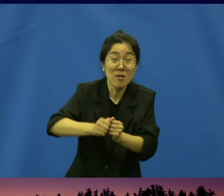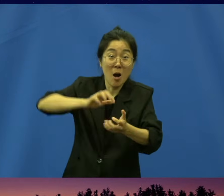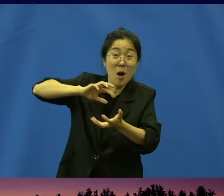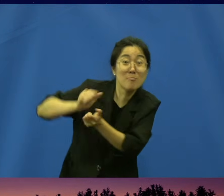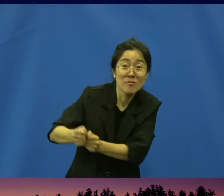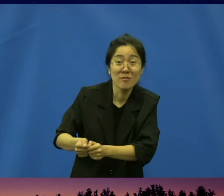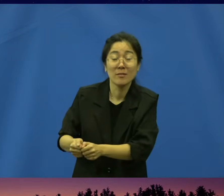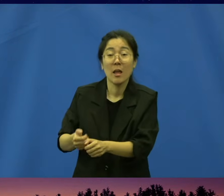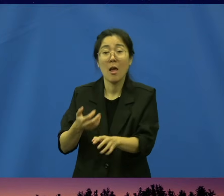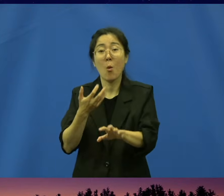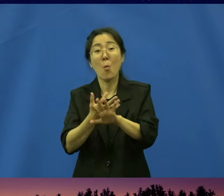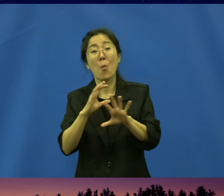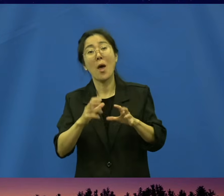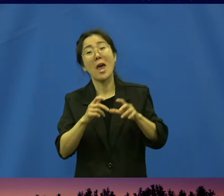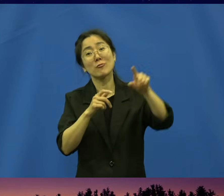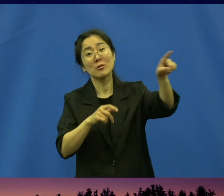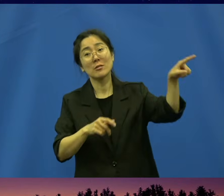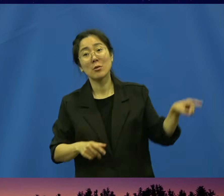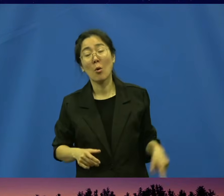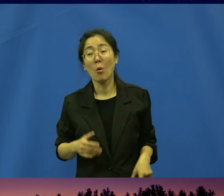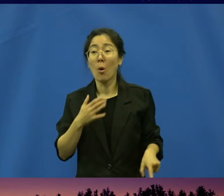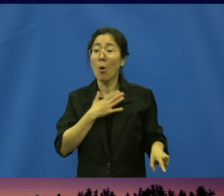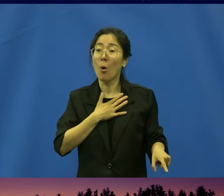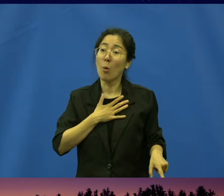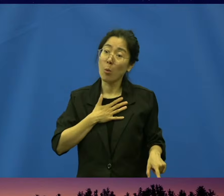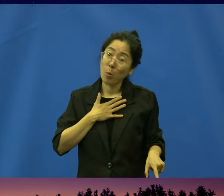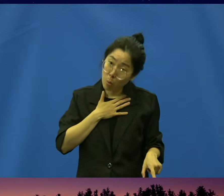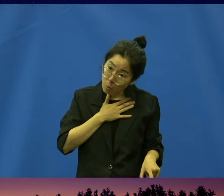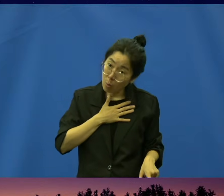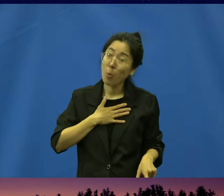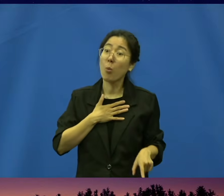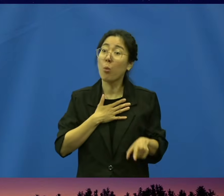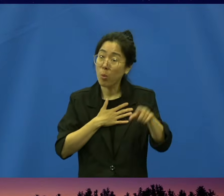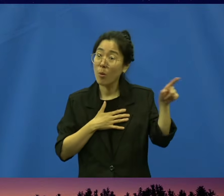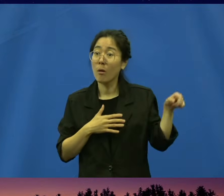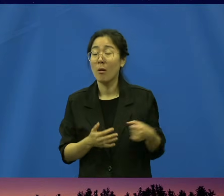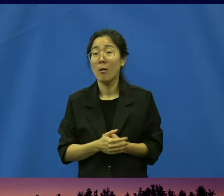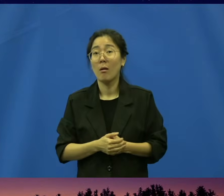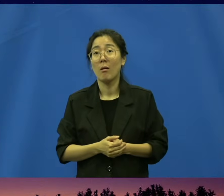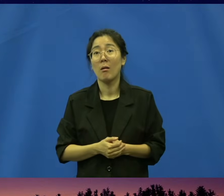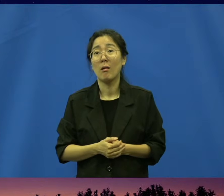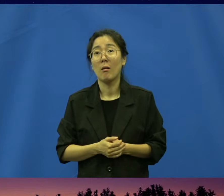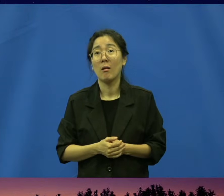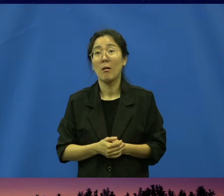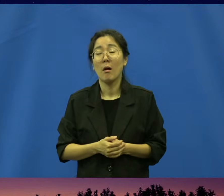없는 것이 그런 환경이 잘하지 않았거든요. 배고프면 바나나 따먹고,